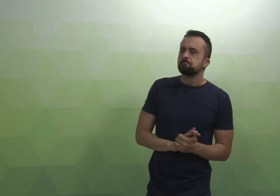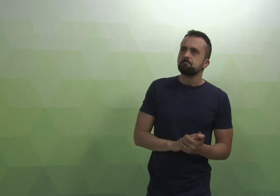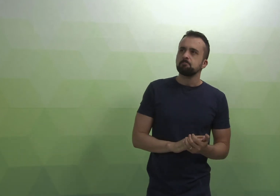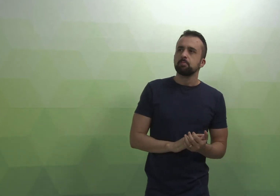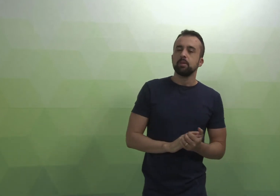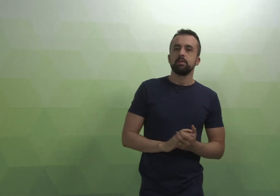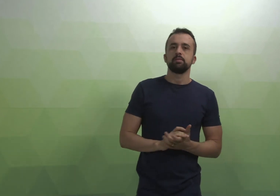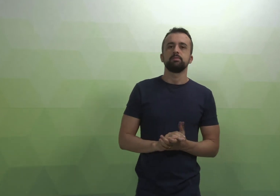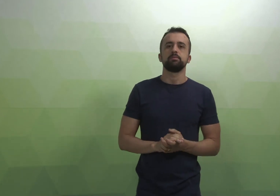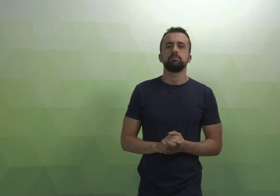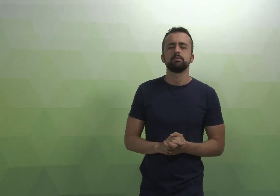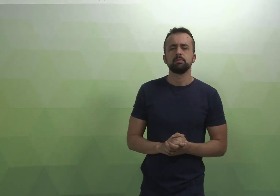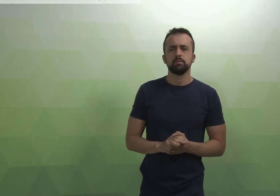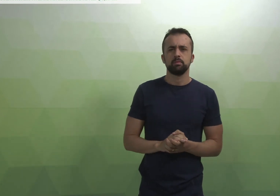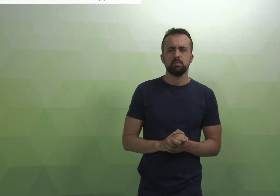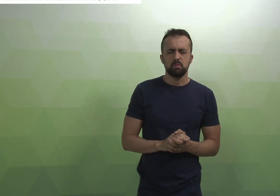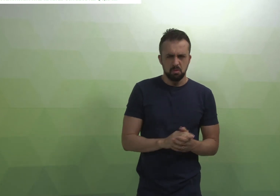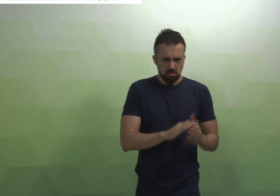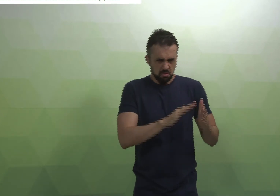Vou mostrar um exemplo.